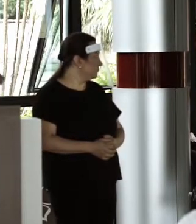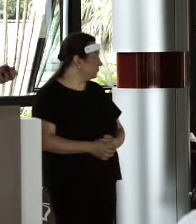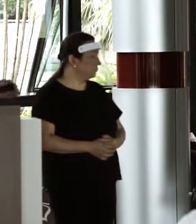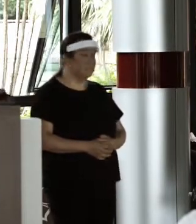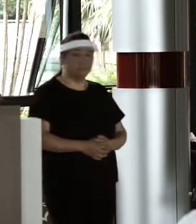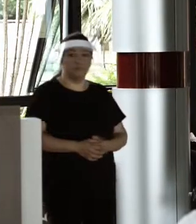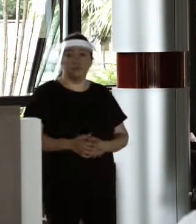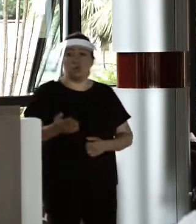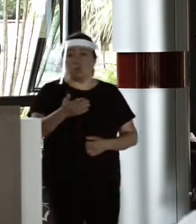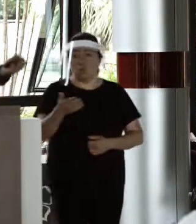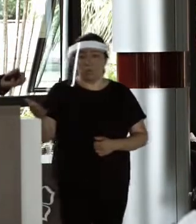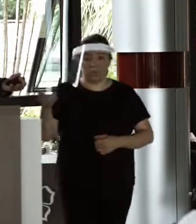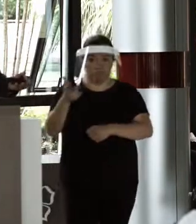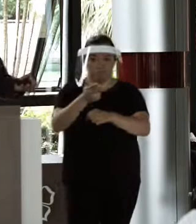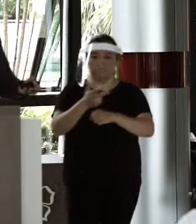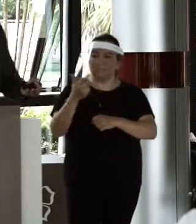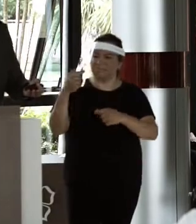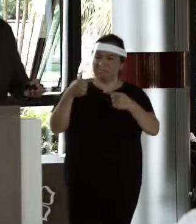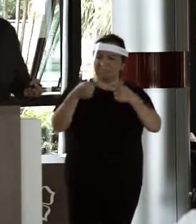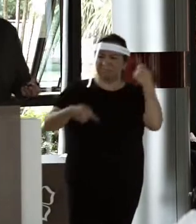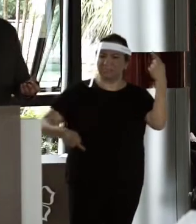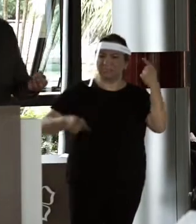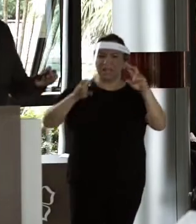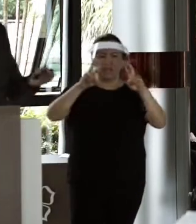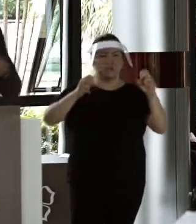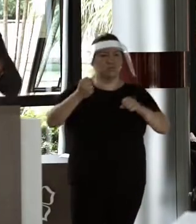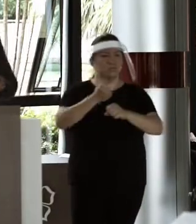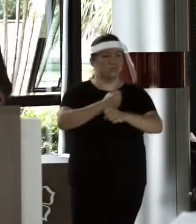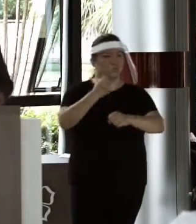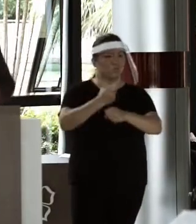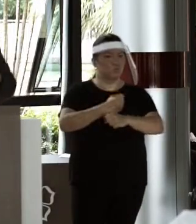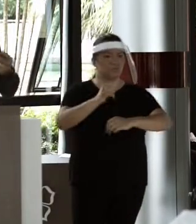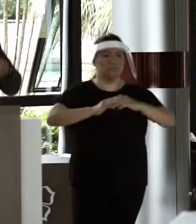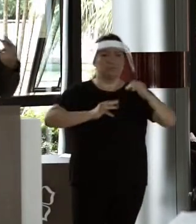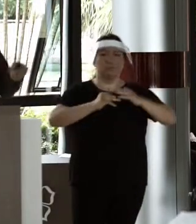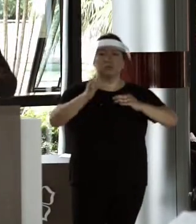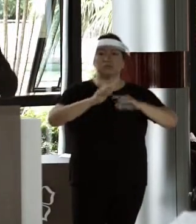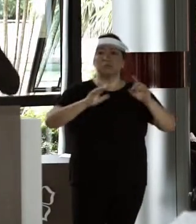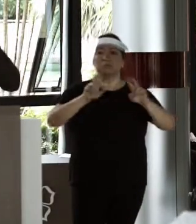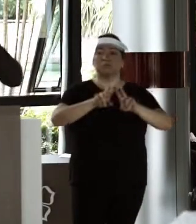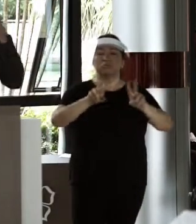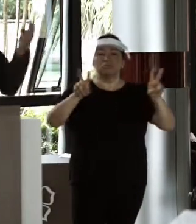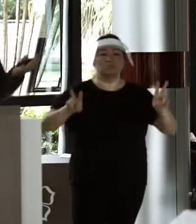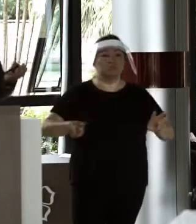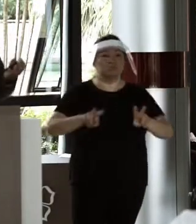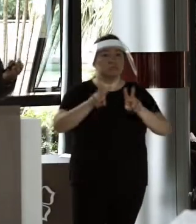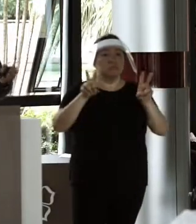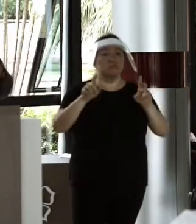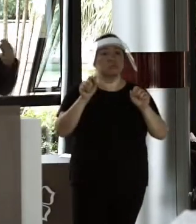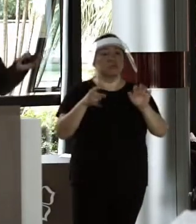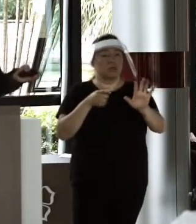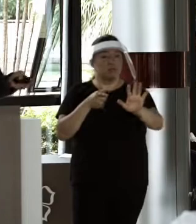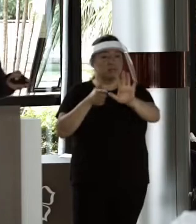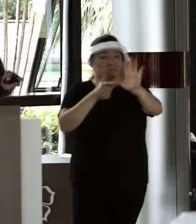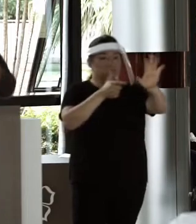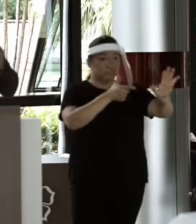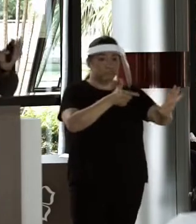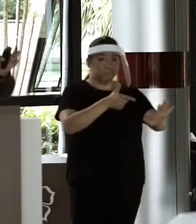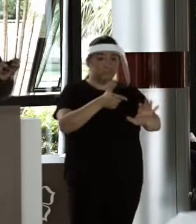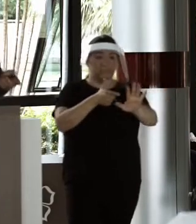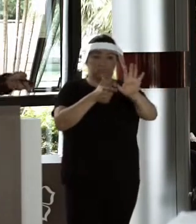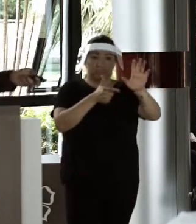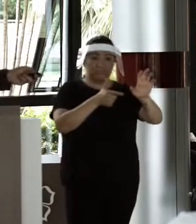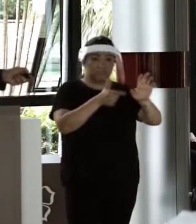Eu comecei com esse vídeo que não tem nada a ver com construções, né? Para mostrar um pouquinho algumas aplicações da termografia fora do contexto